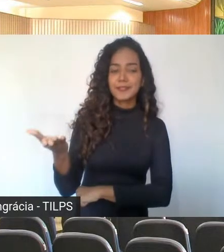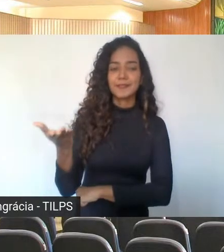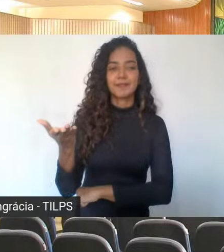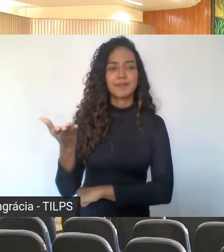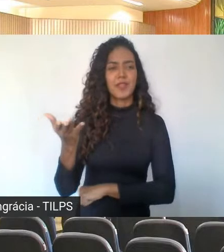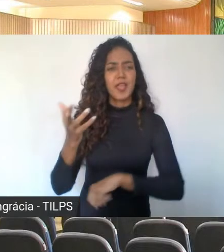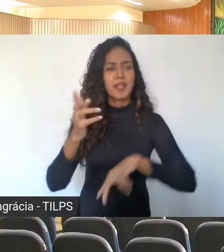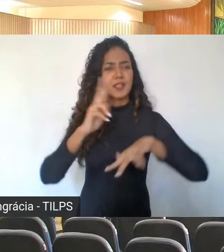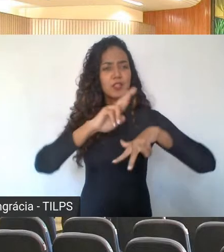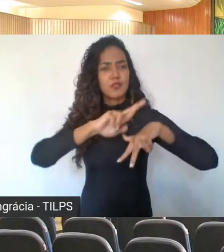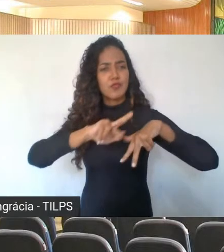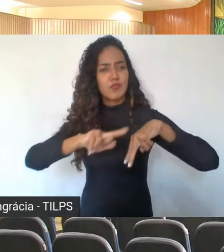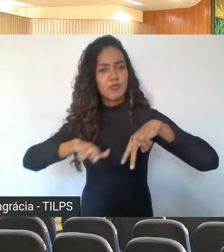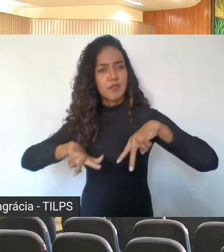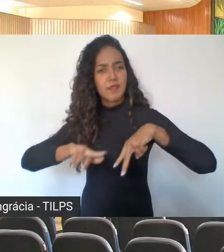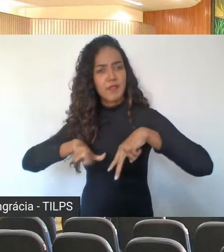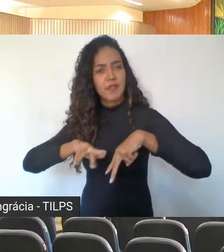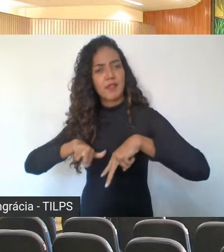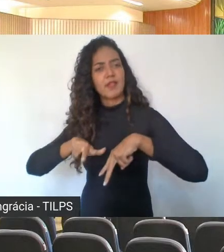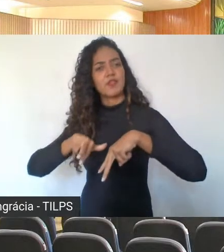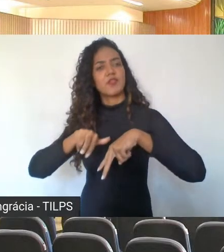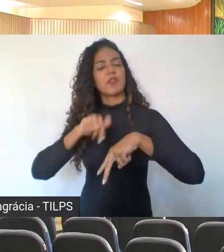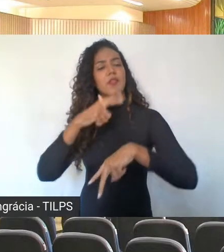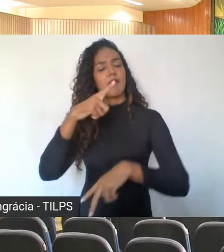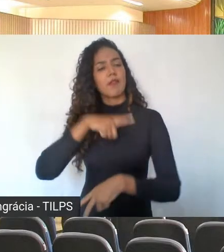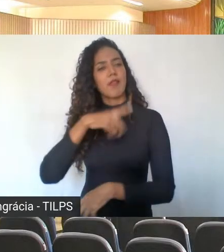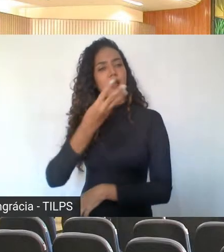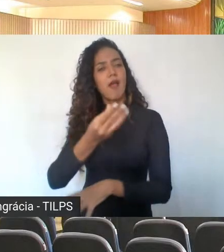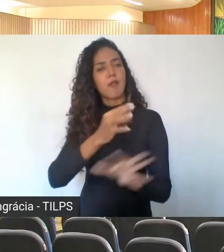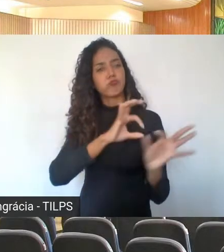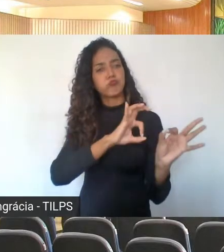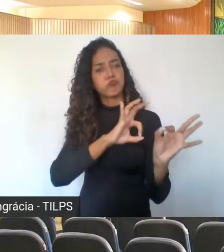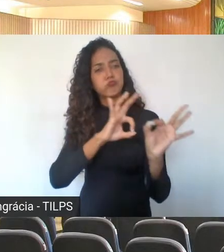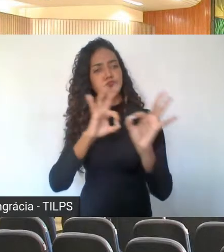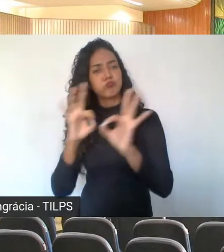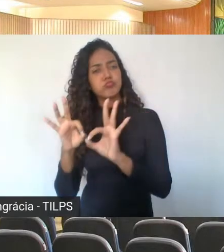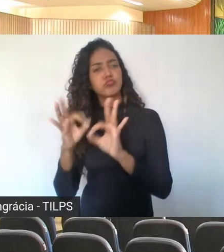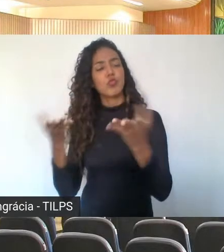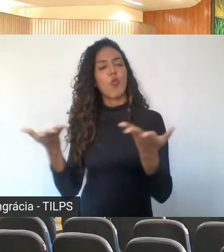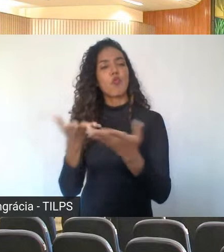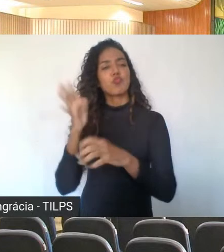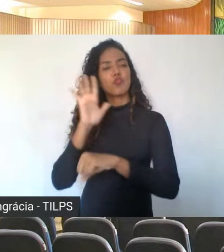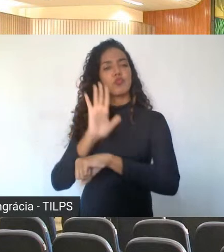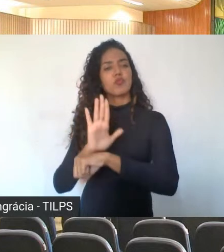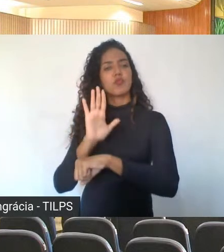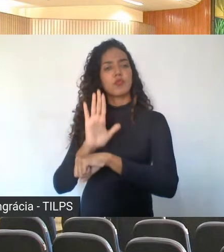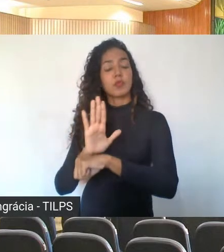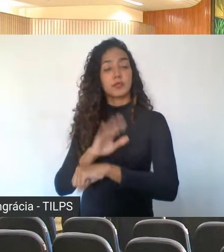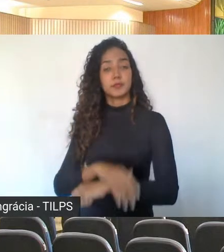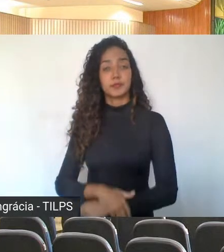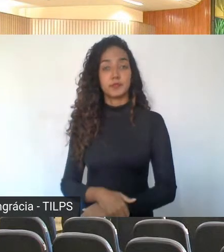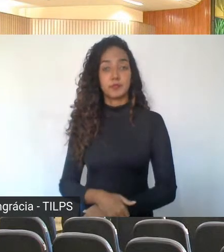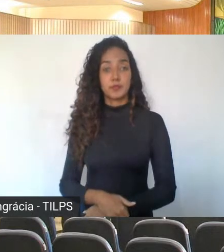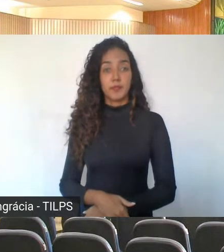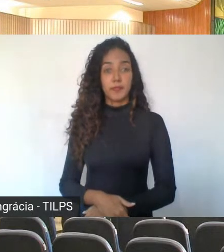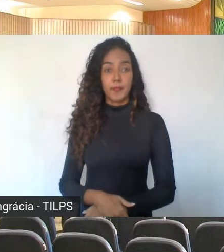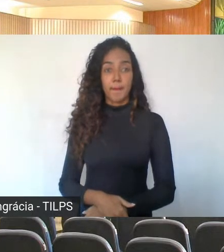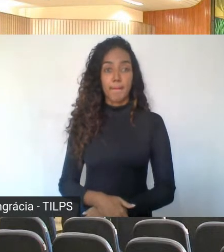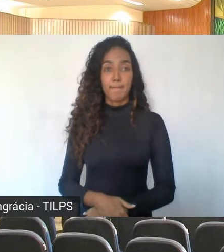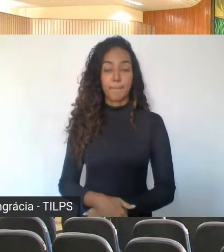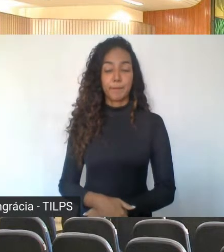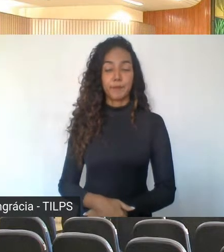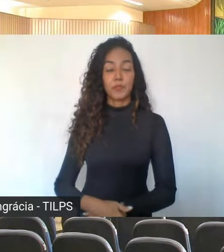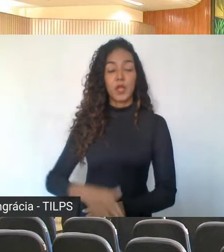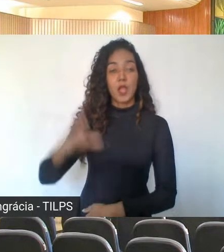vocês que estão conosco aqui nesta tarde. O Brasil atravessa